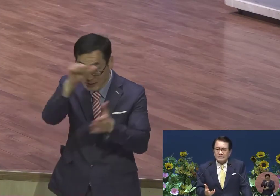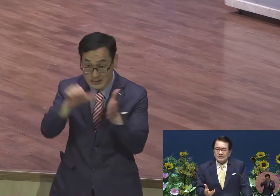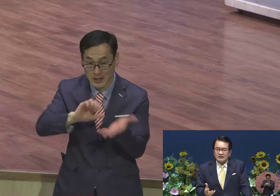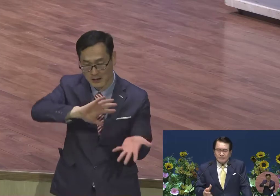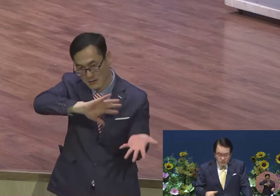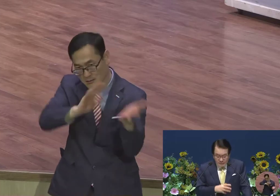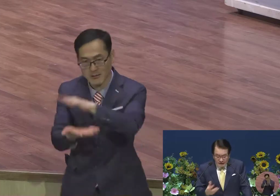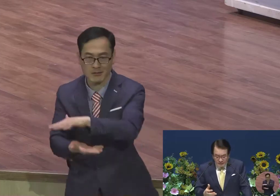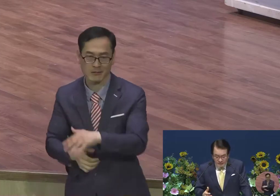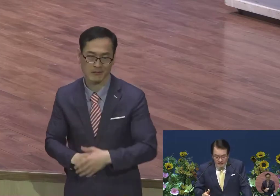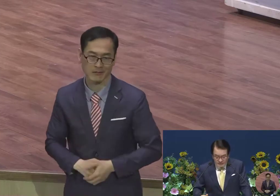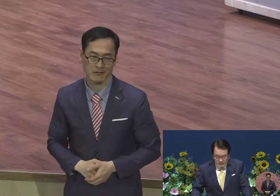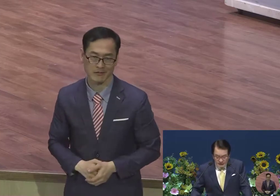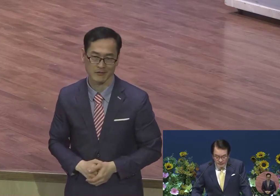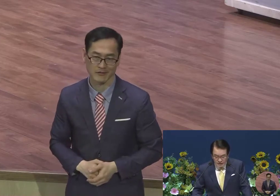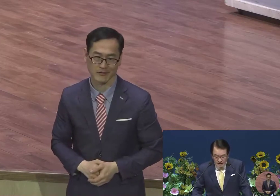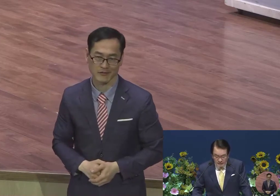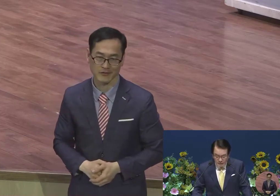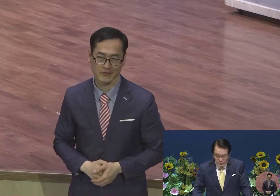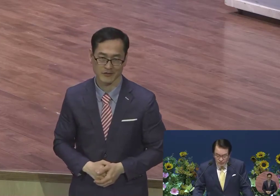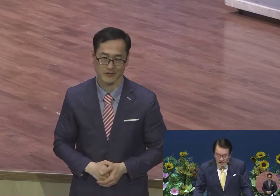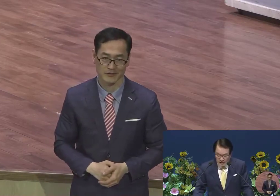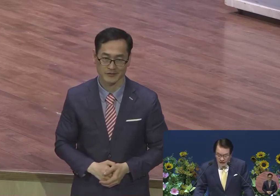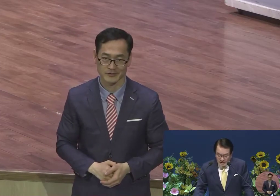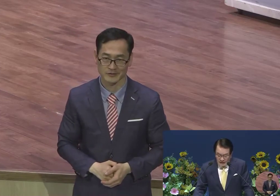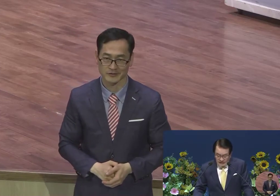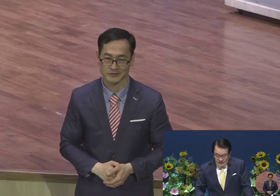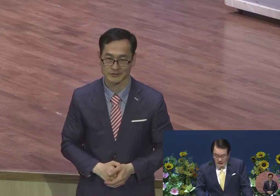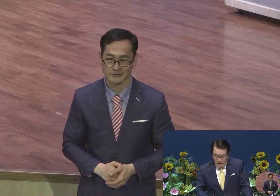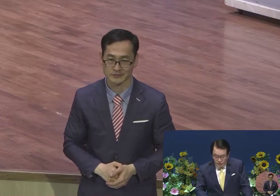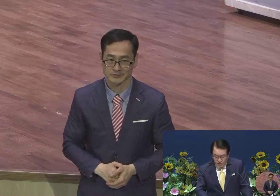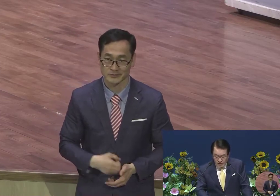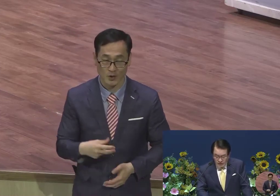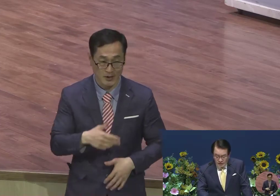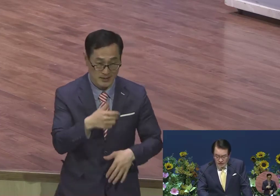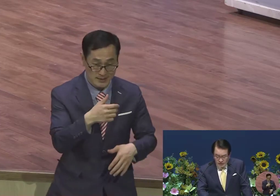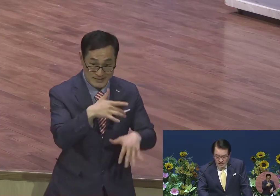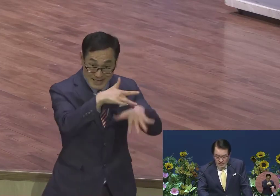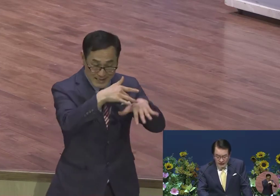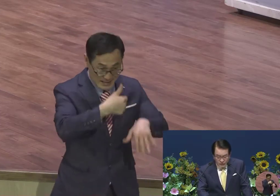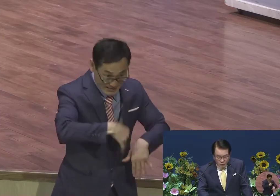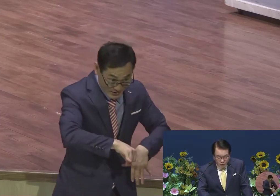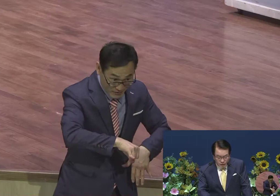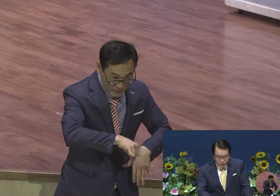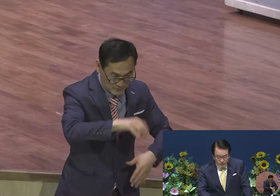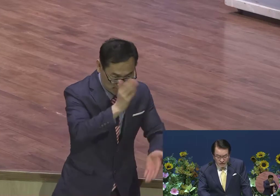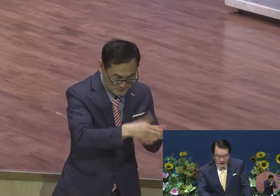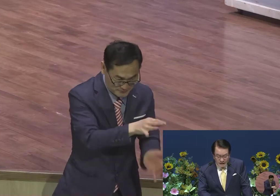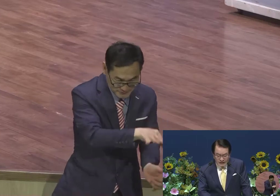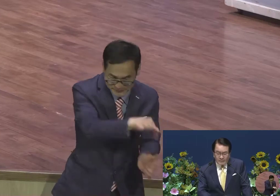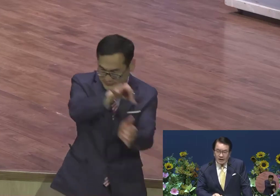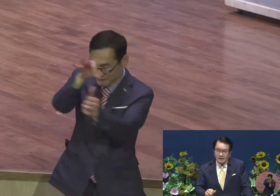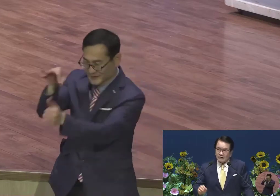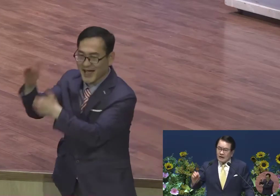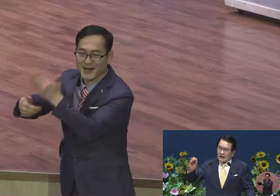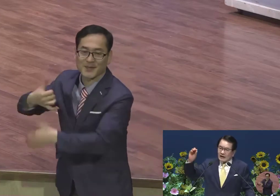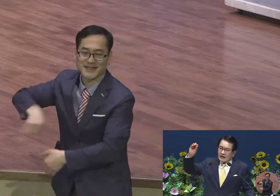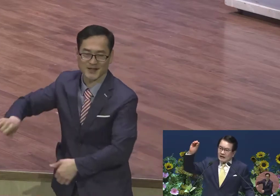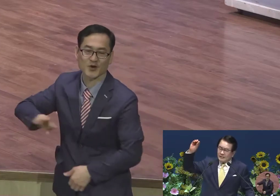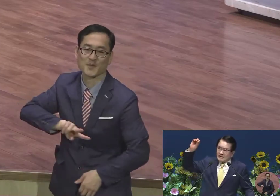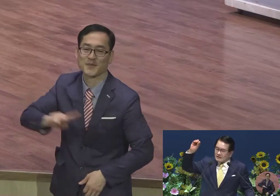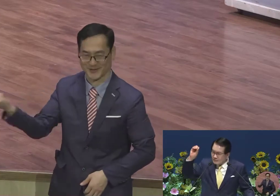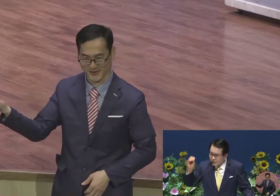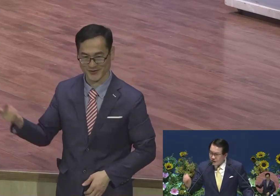되어버려요 신분이 바뀌어버려요 에베스 2장 8절을 읽고 이 구원은 어떤 인간의 노력으로 주어진 것이 아니라 뭐라 그러세요